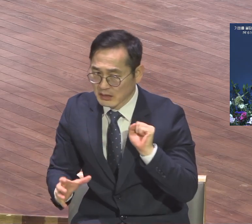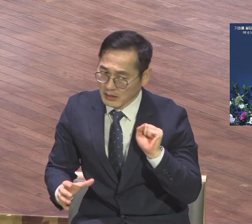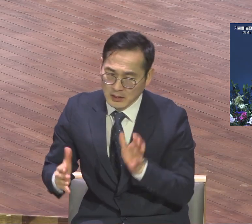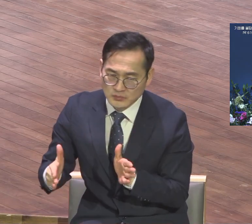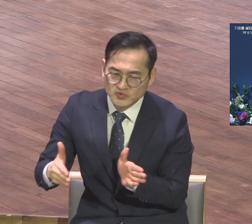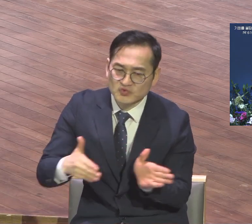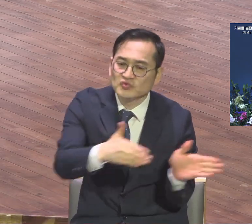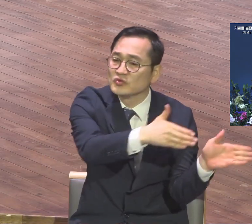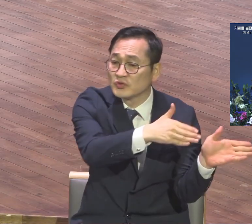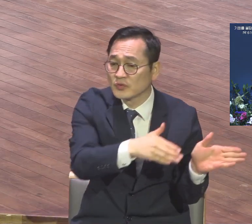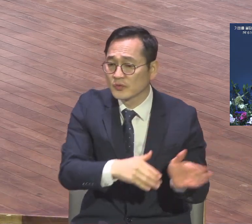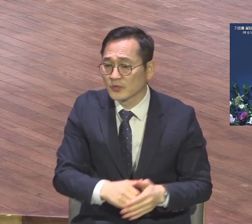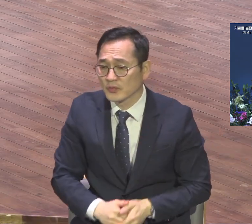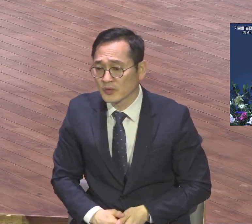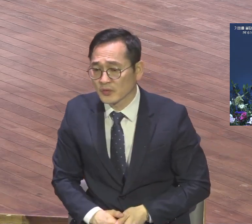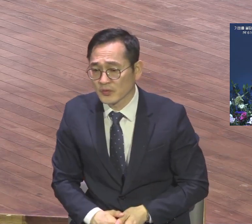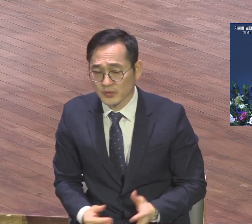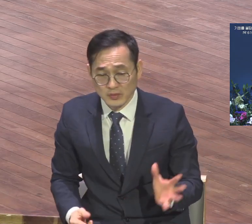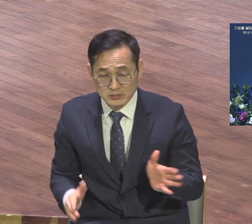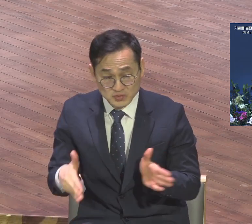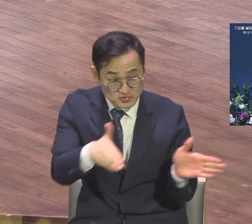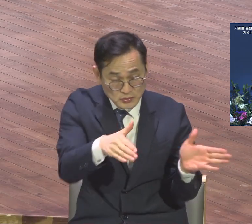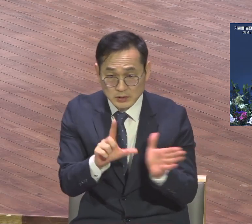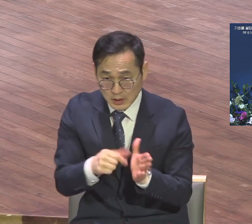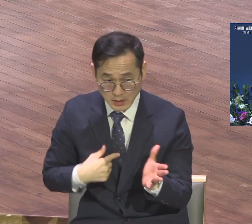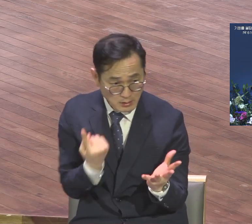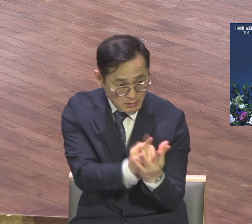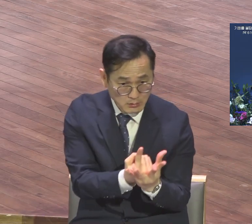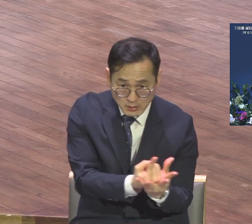빠지면 안 돼요. 세상 문화 속에 들어가면 안 된다고.